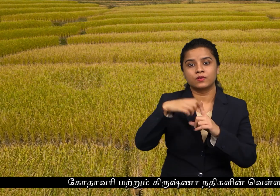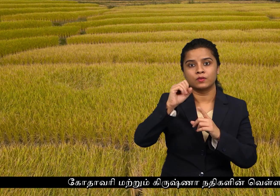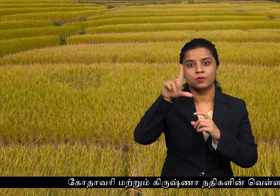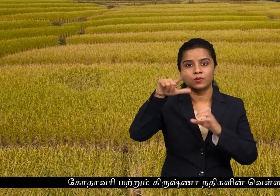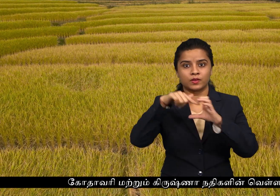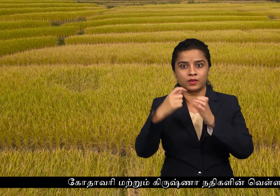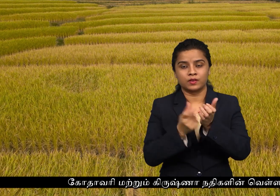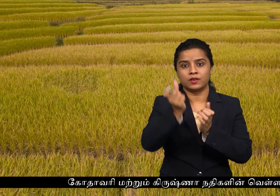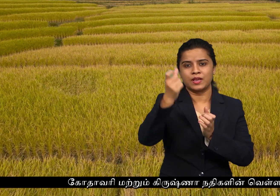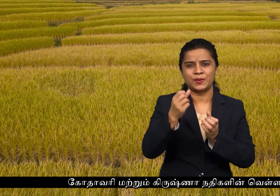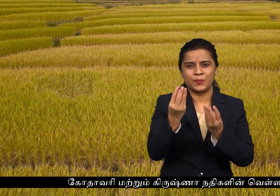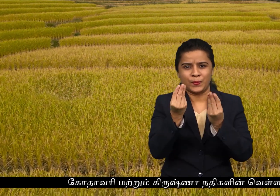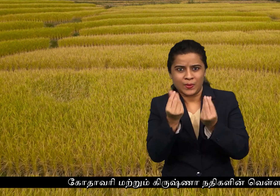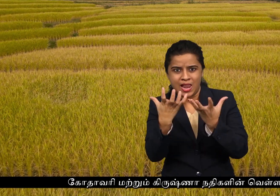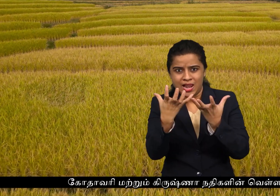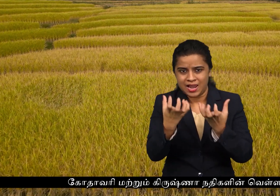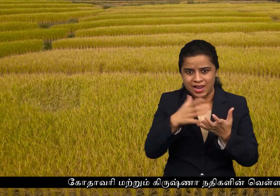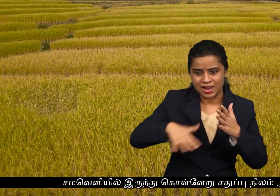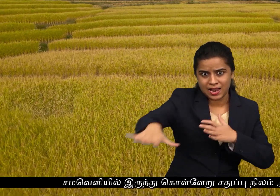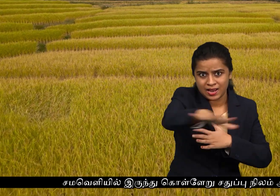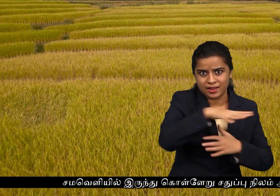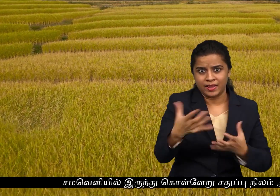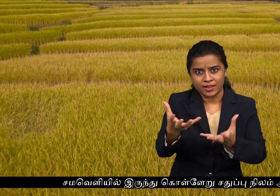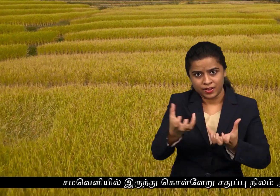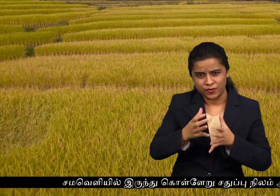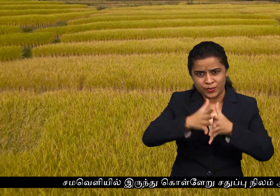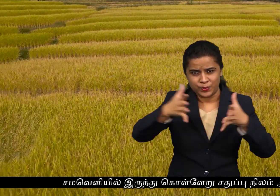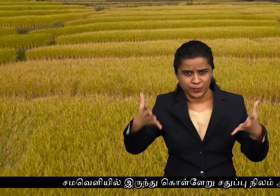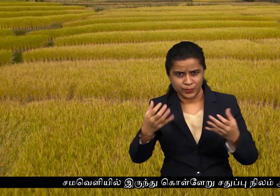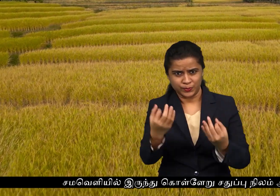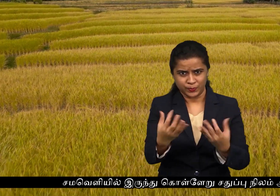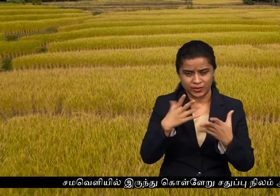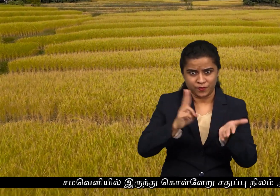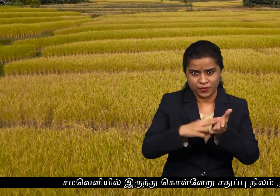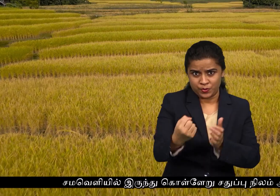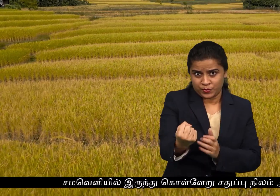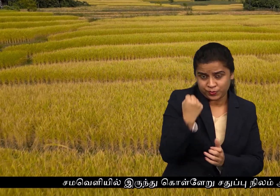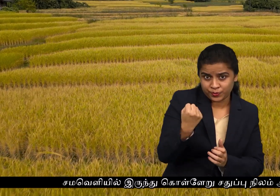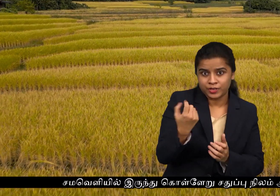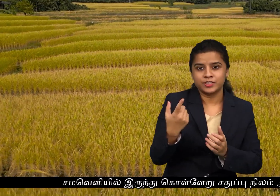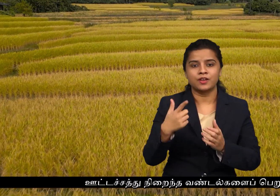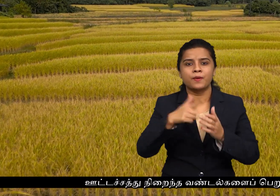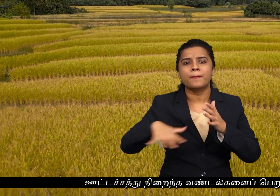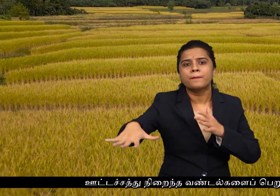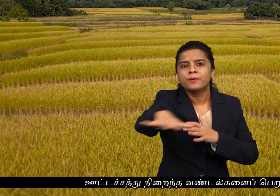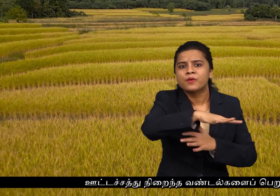கோதாவரி மற்றும் கிருஷ்ணா நதிகள் வெள்ளப்பெருக்கு சமவெளியில் இருந்து கொல்லேறு சதுப்பு நிலம் அதிக அளவு ஊட்டச்சத்து